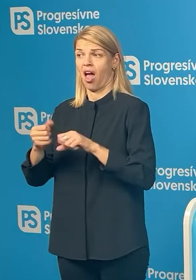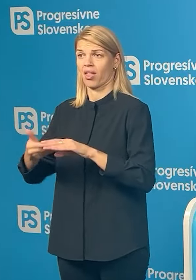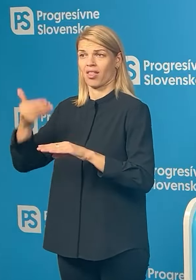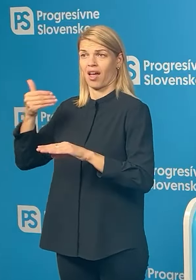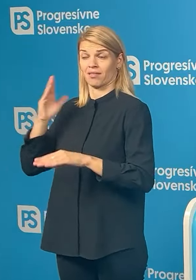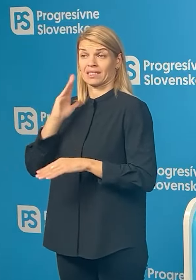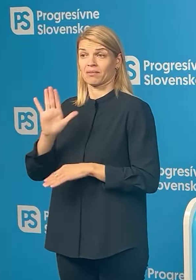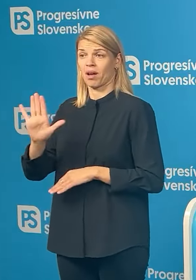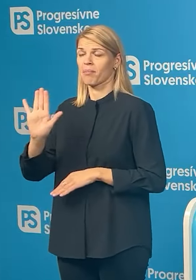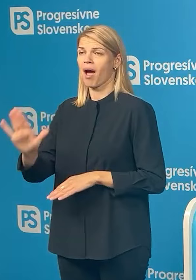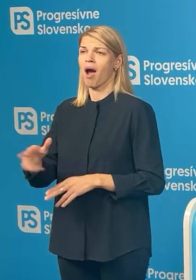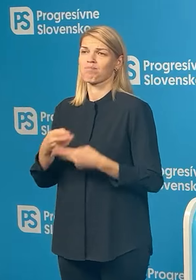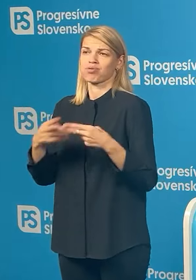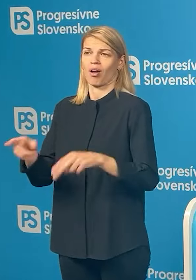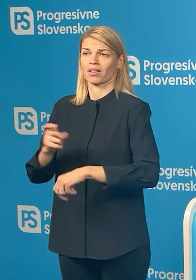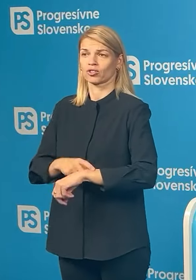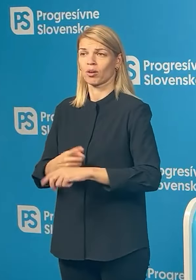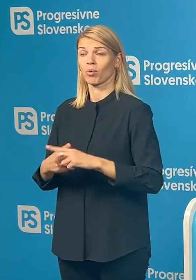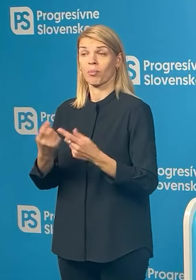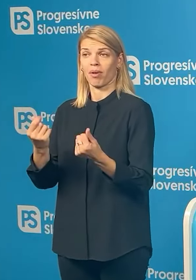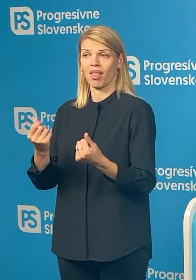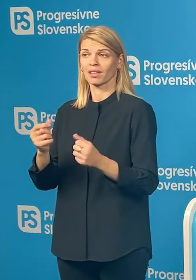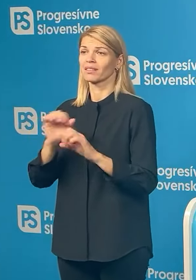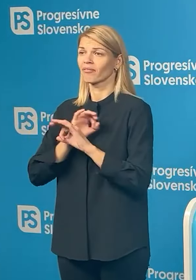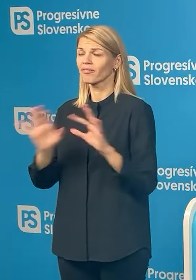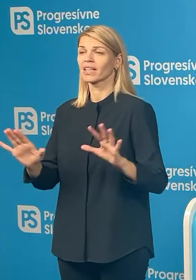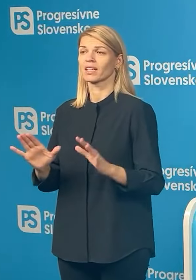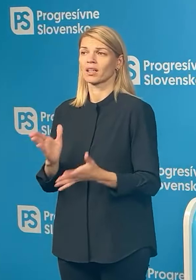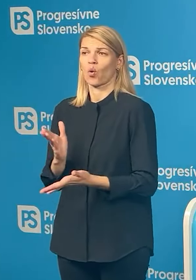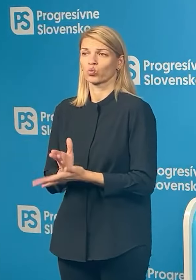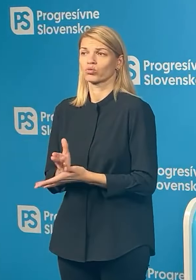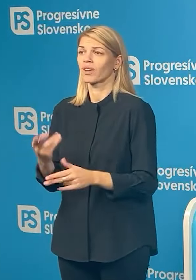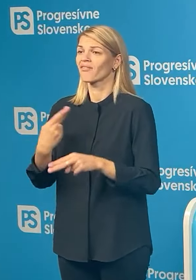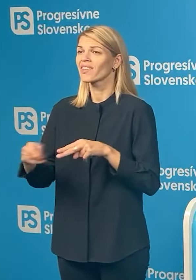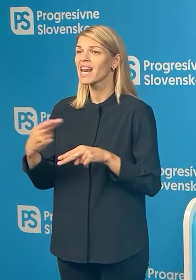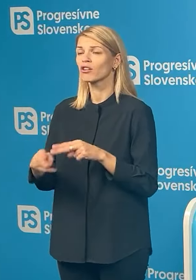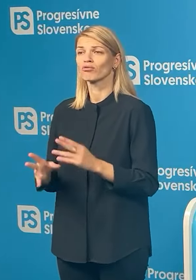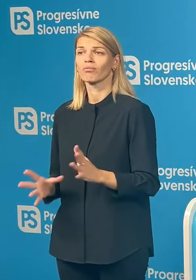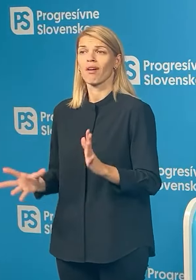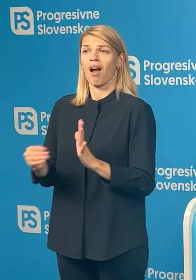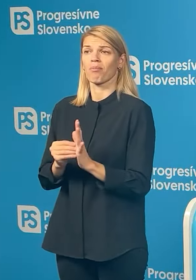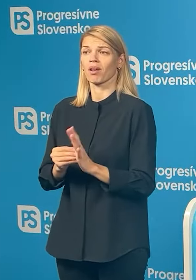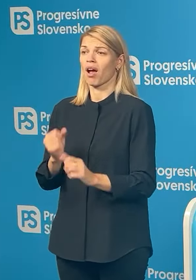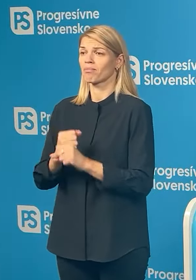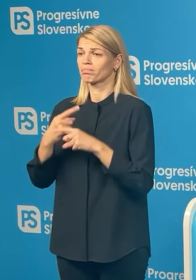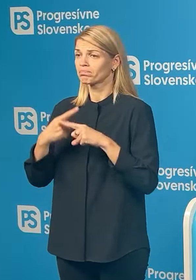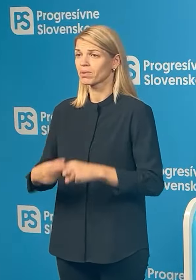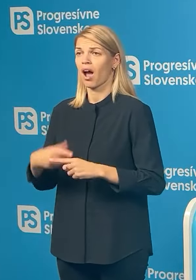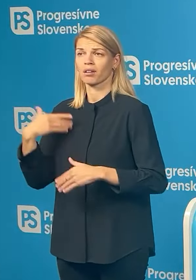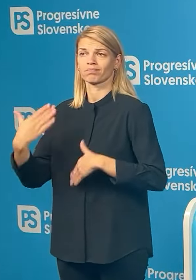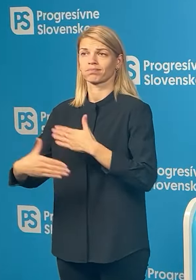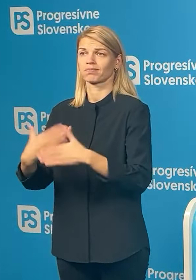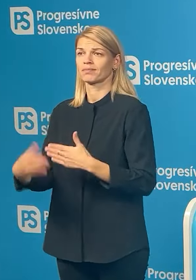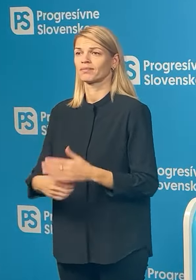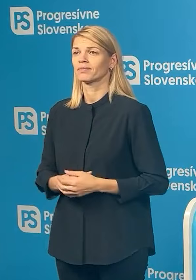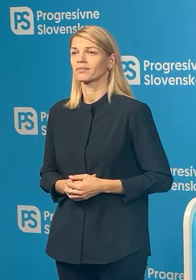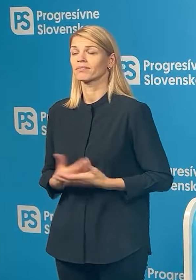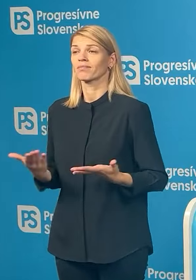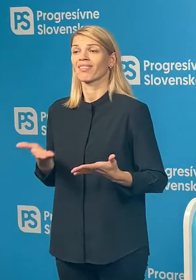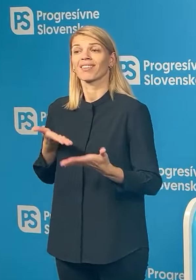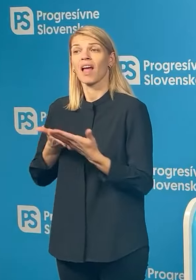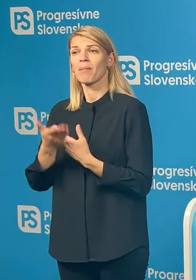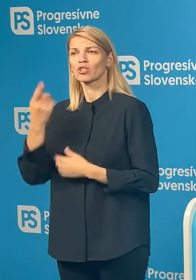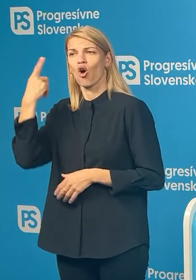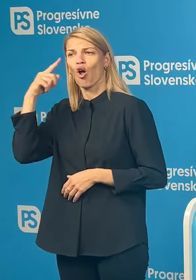mali nielen dostatok času, ale peňazí na to, aby sme toto už celé aplikovali. No a teraz namiesto kvalitného a odborného